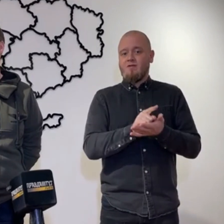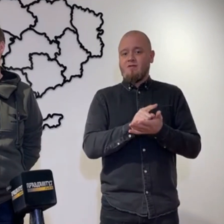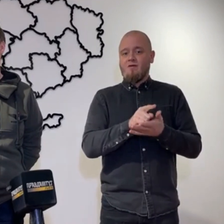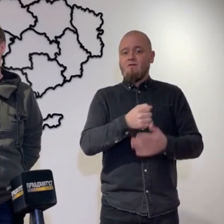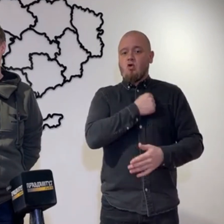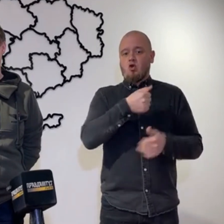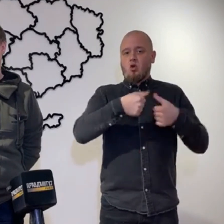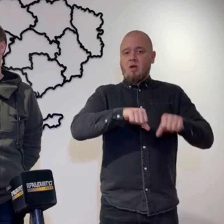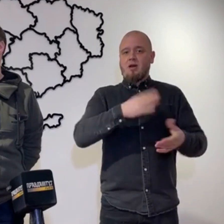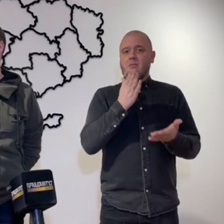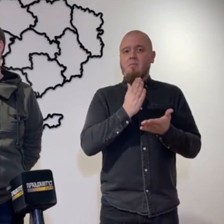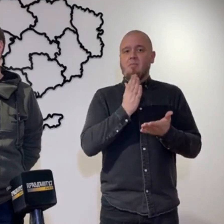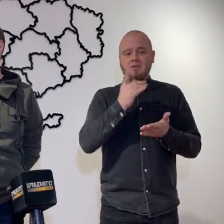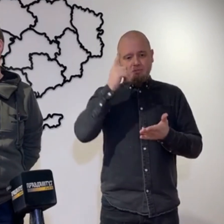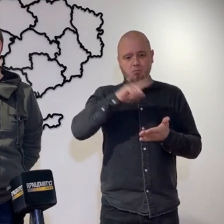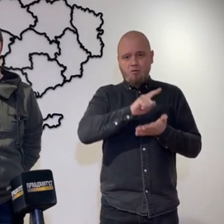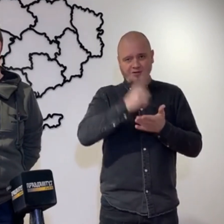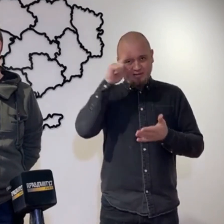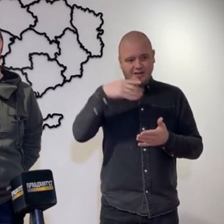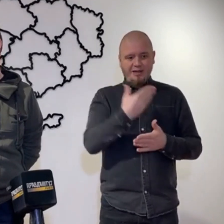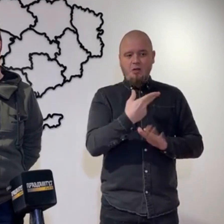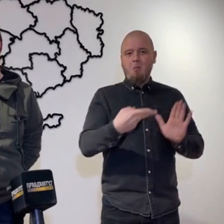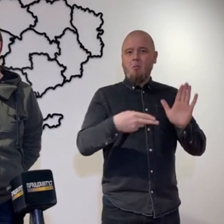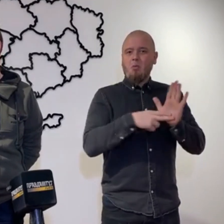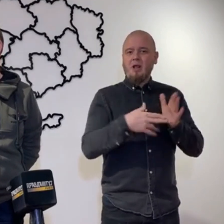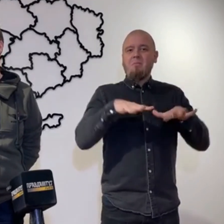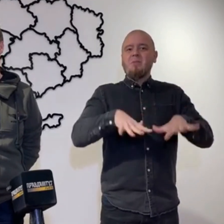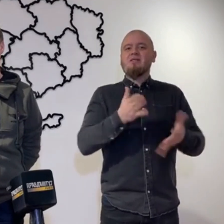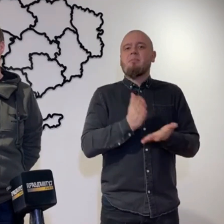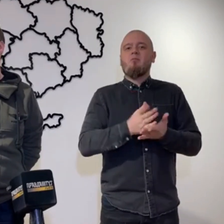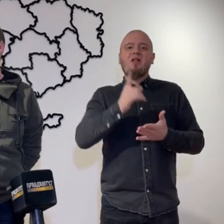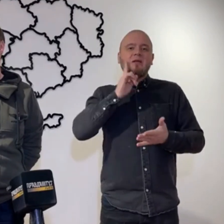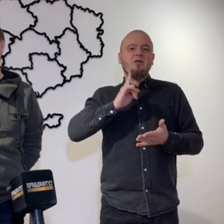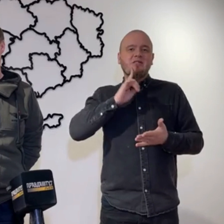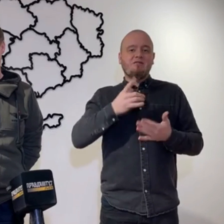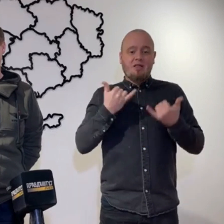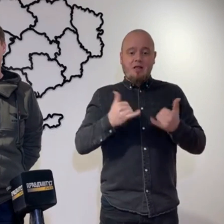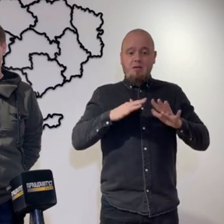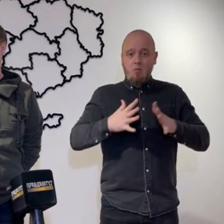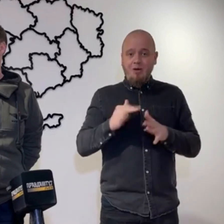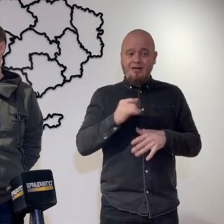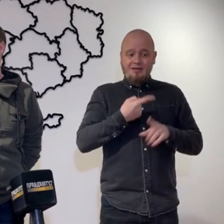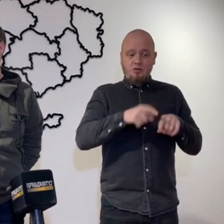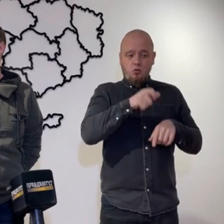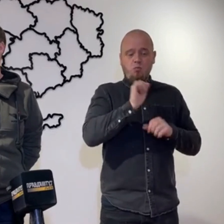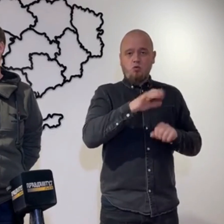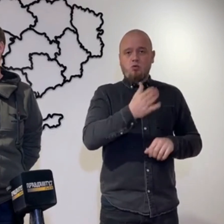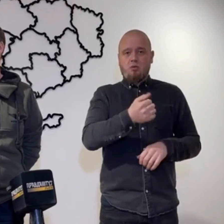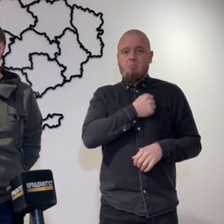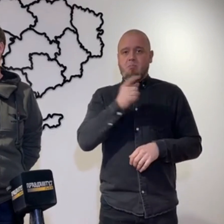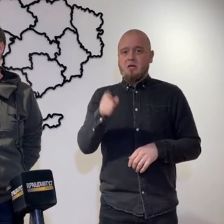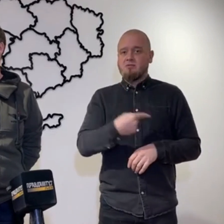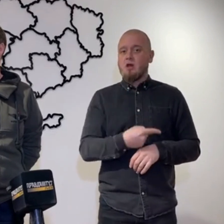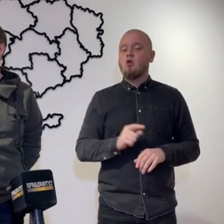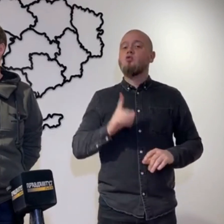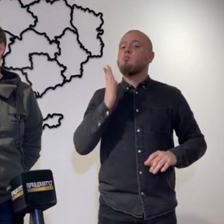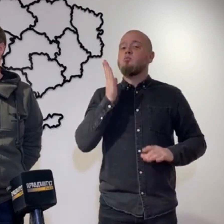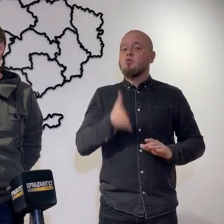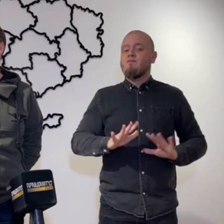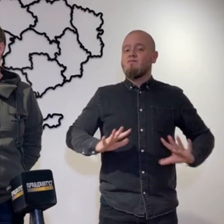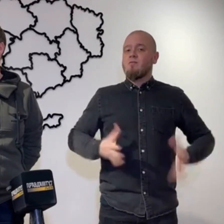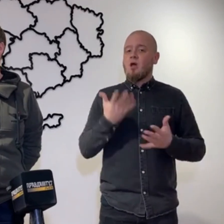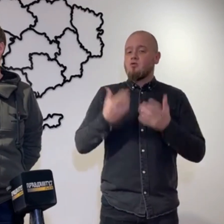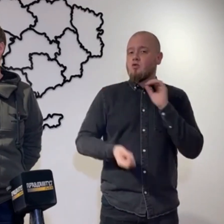воєнкомати мають місце перебування або прописки, тимчасове перебування на даний момент, і ці люди можуть бути призвані. Що буде у випадку,